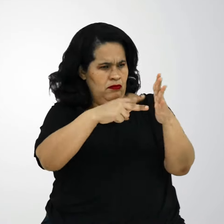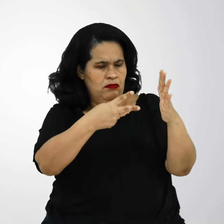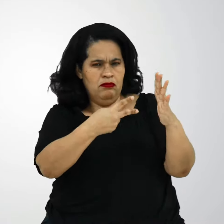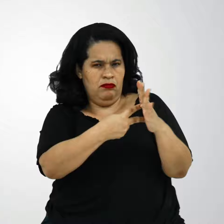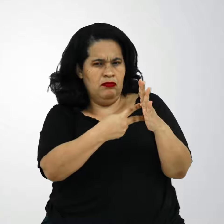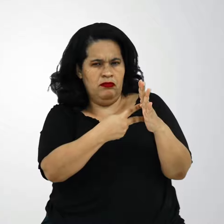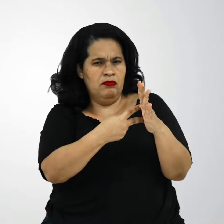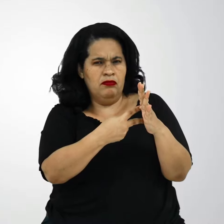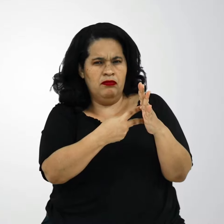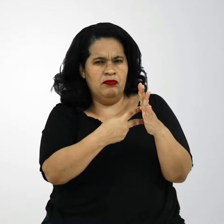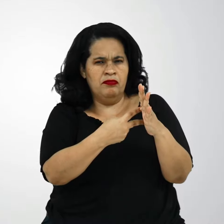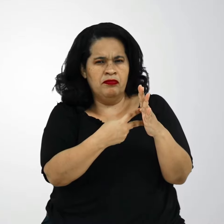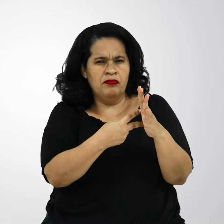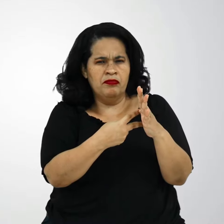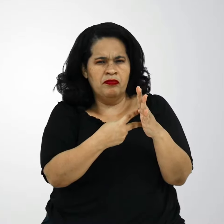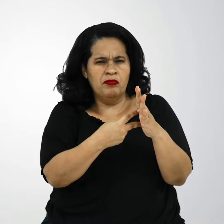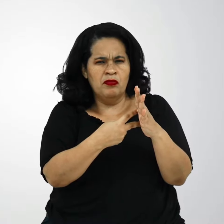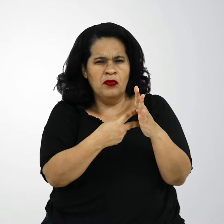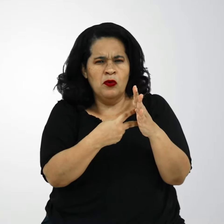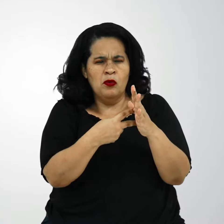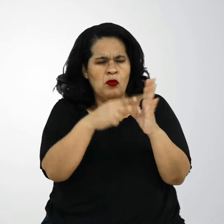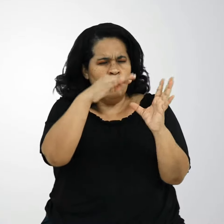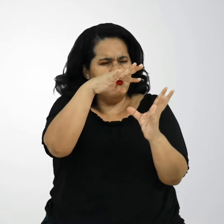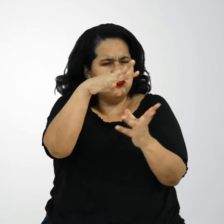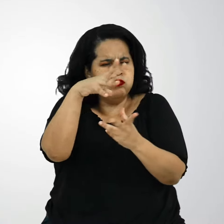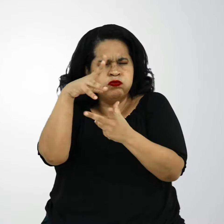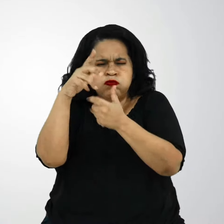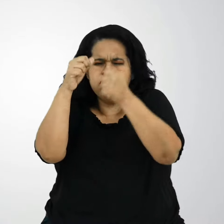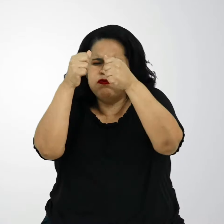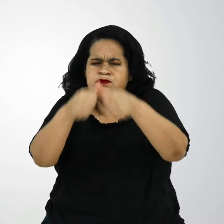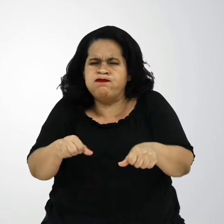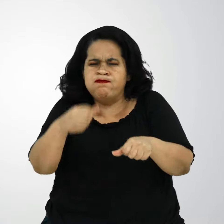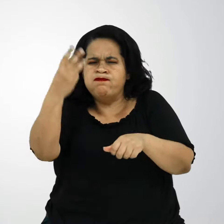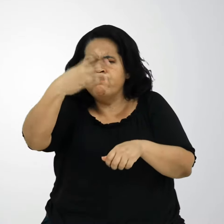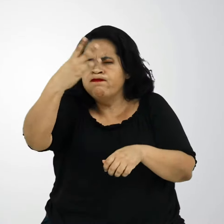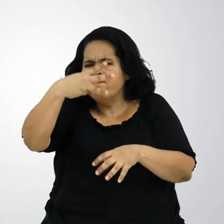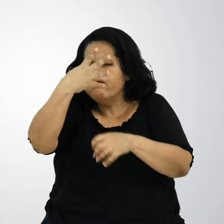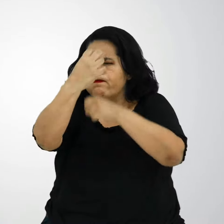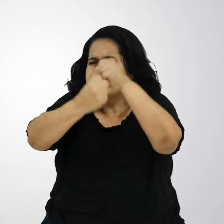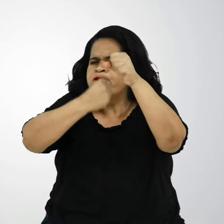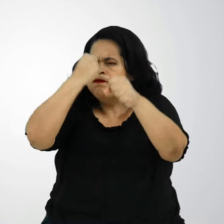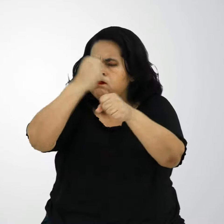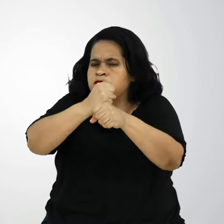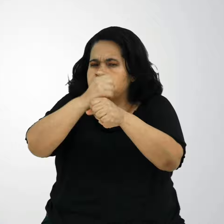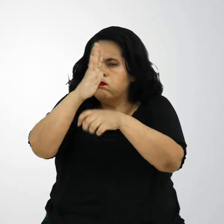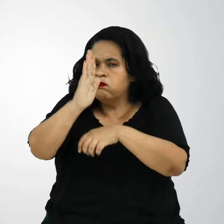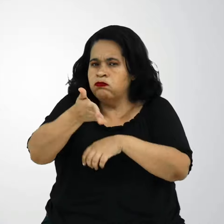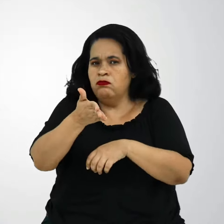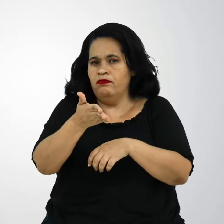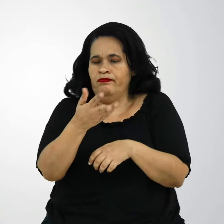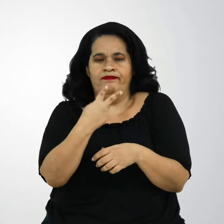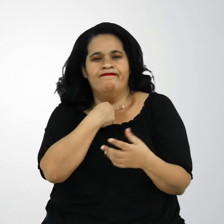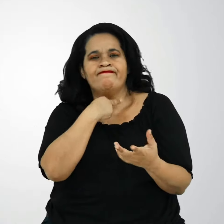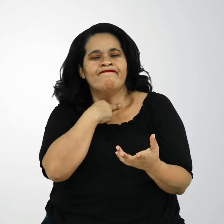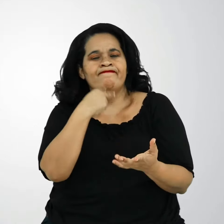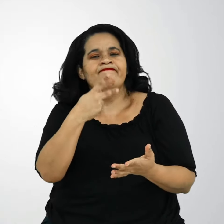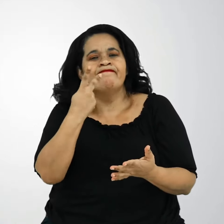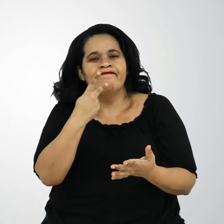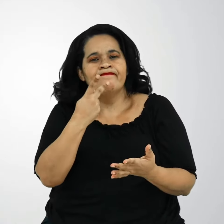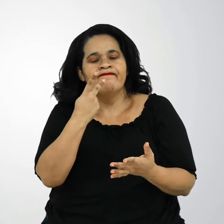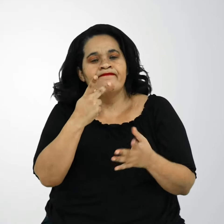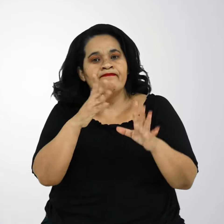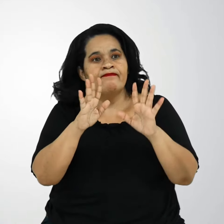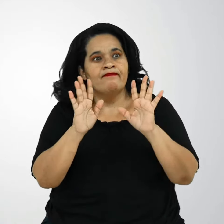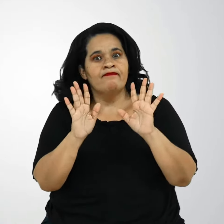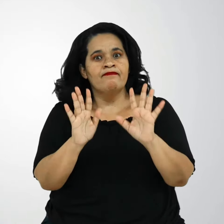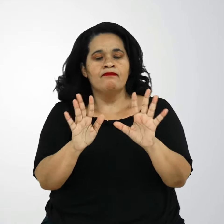que a grande tribulação também ela vai durar 3 anos e meio literalmente. Não podemos dar essa interpretação, pelo contrário, mas